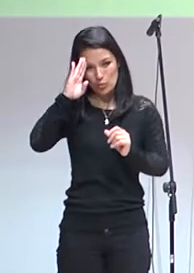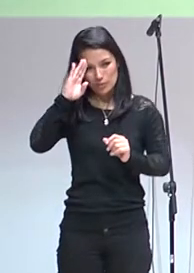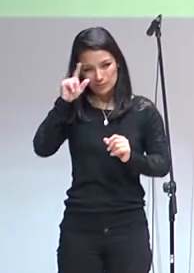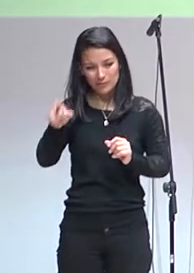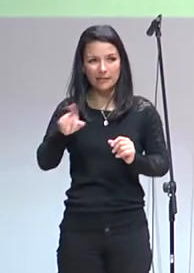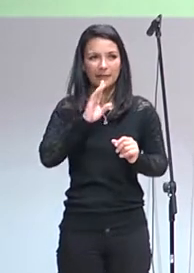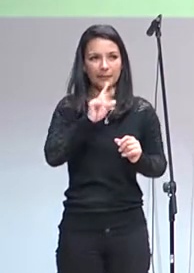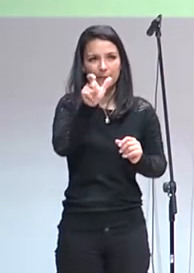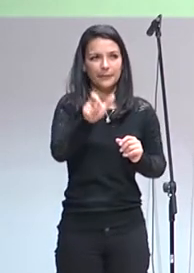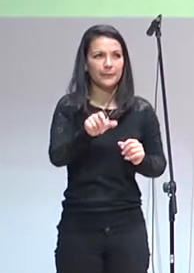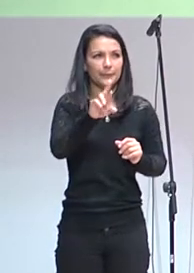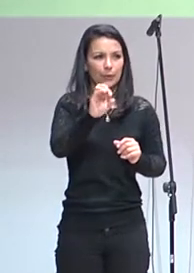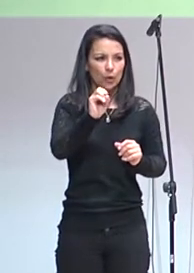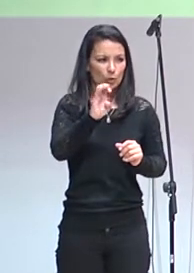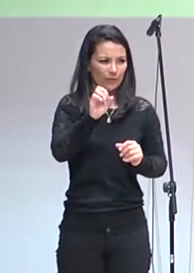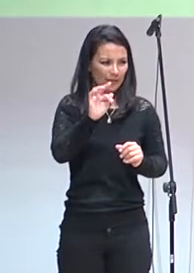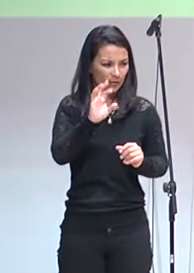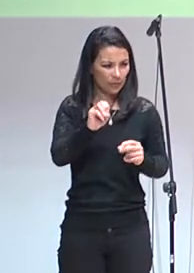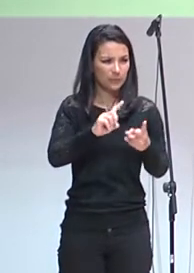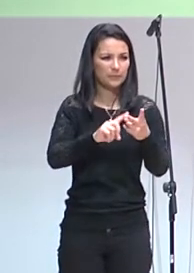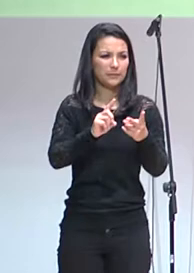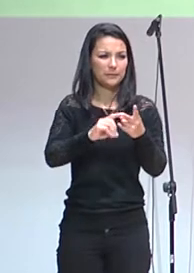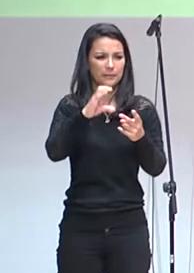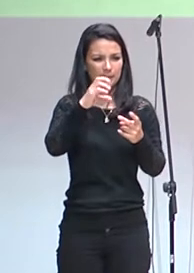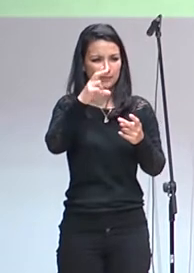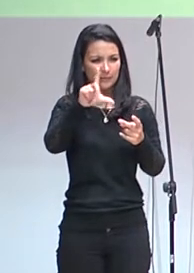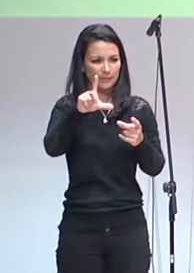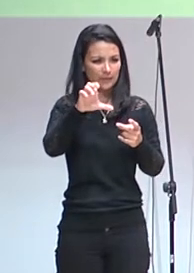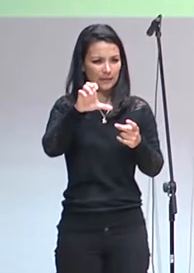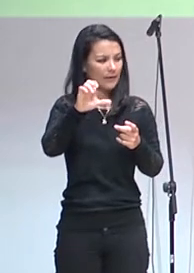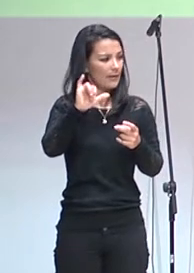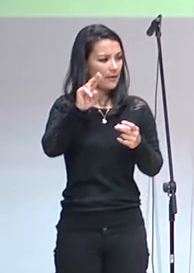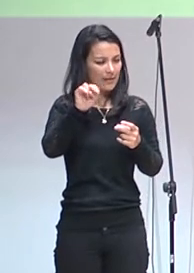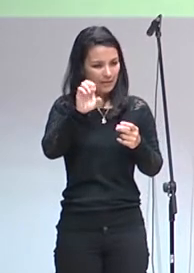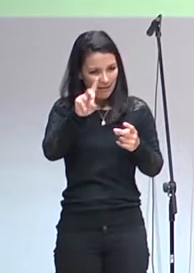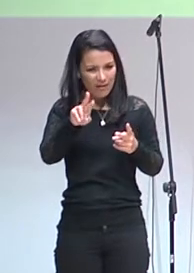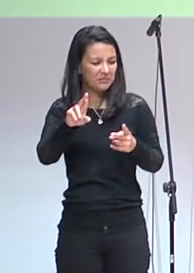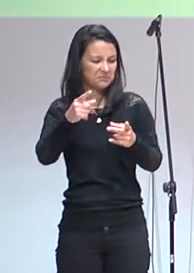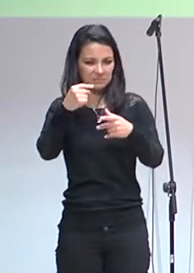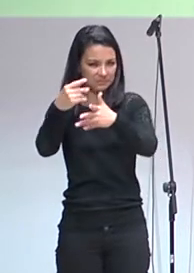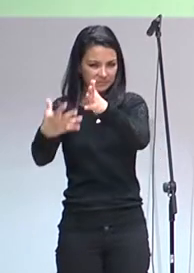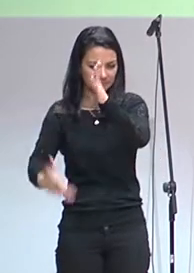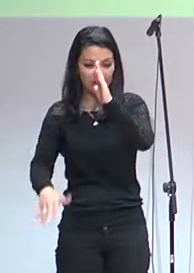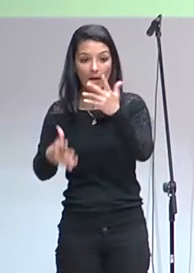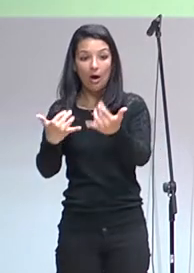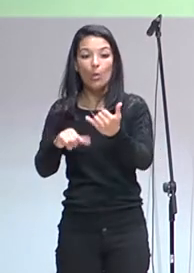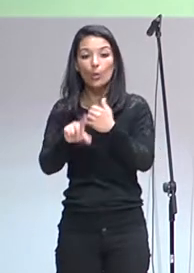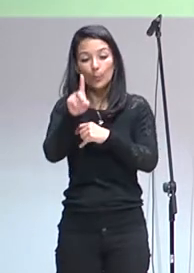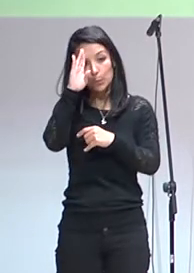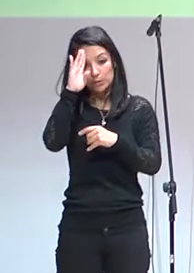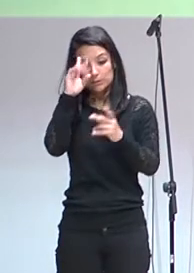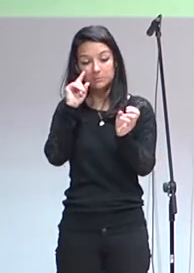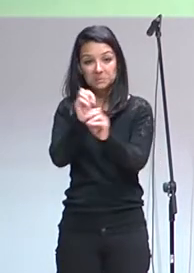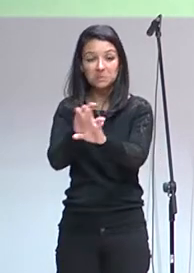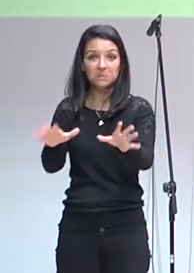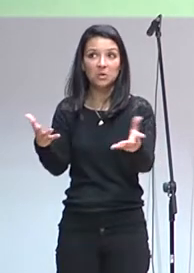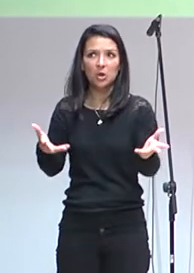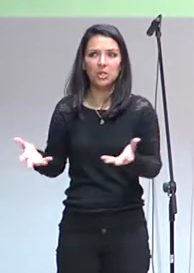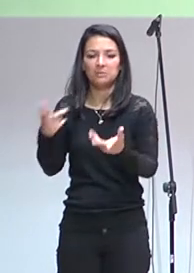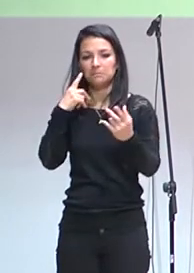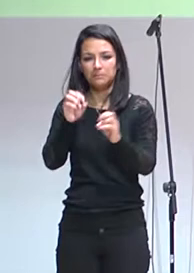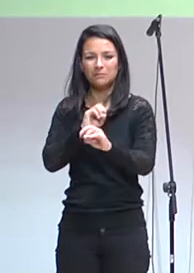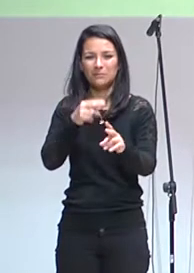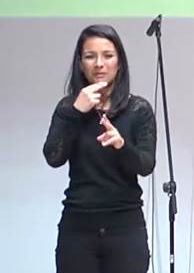bueno, Leider, de todos esos nombres, inclusive ahorita el policía que está desaparecido, ¿no?, que